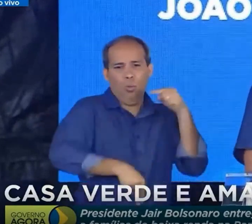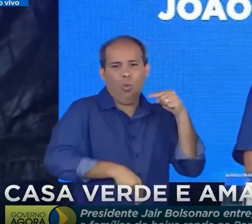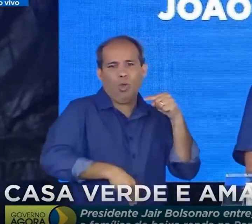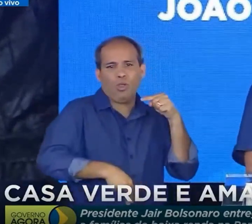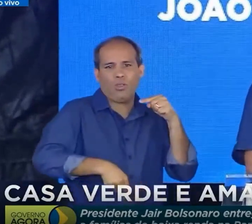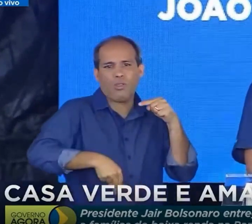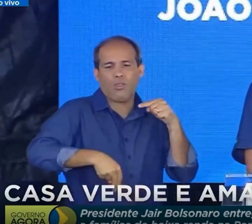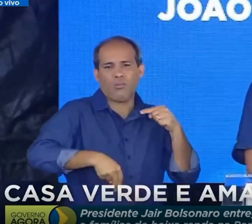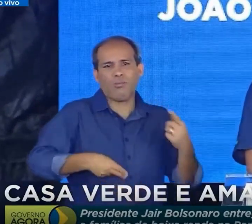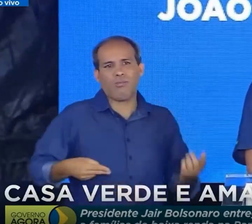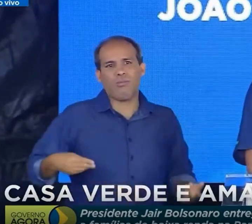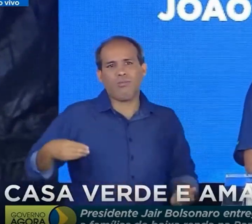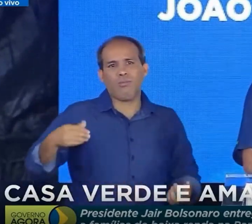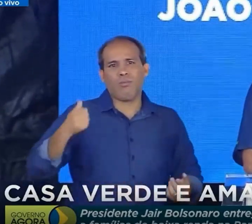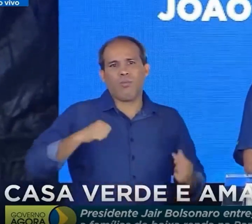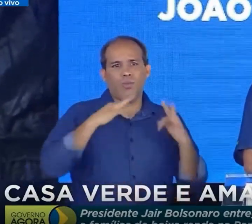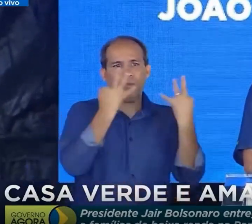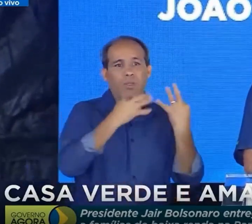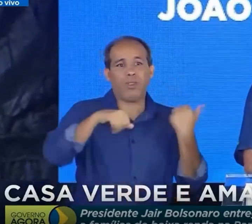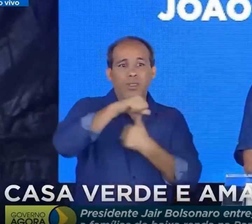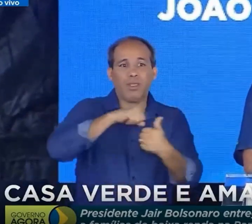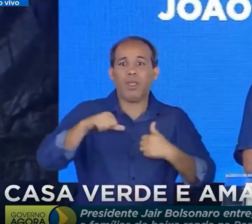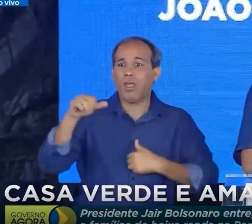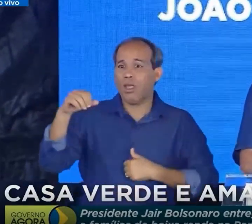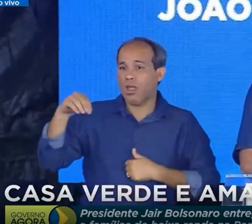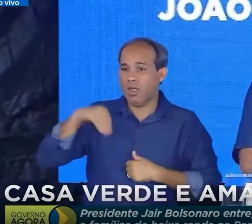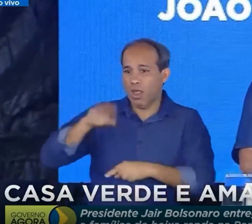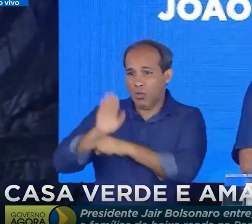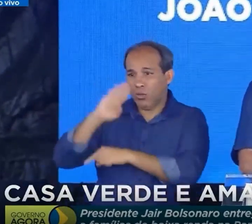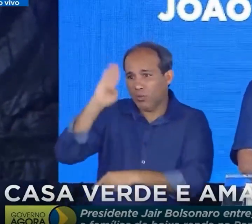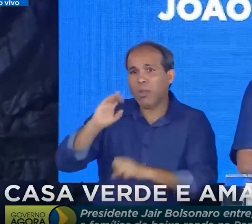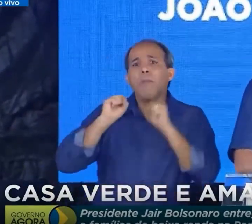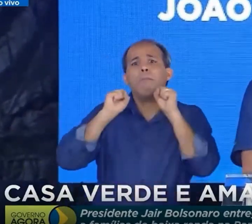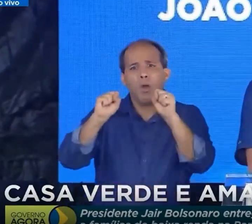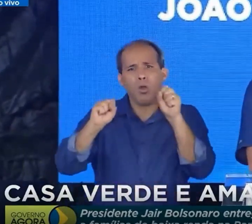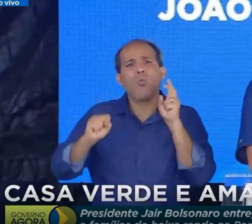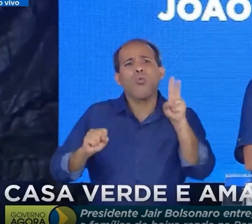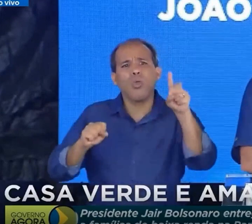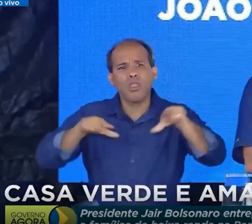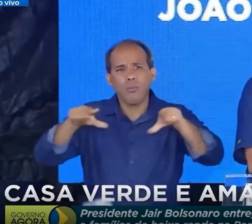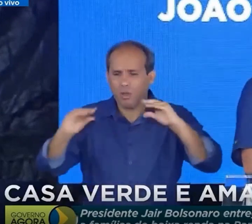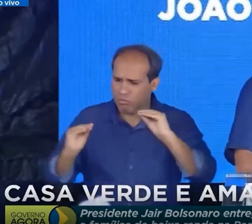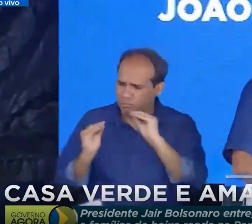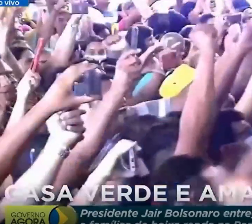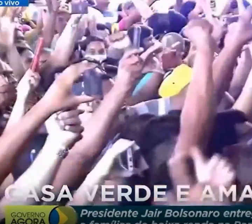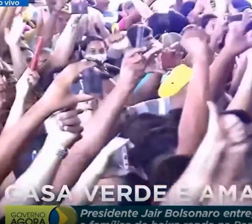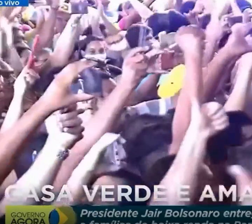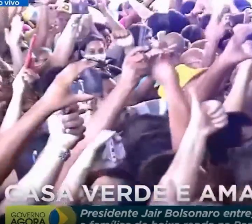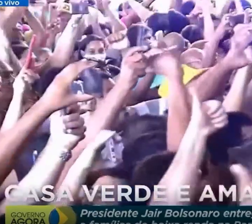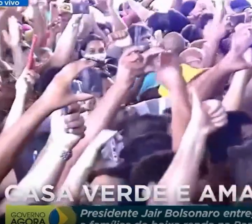Família. Com o Auxílio Brasil, pode trabalhar que não vai perder o Auxílio Brasil.